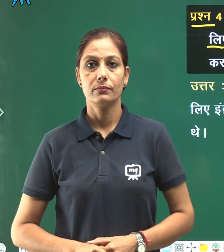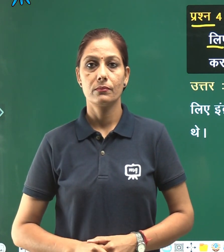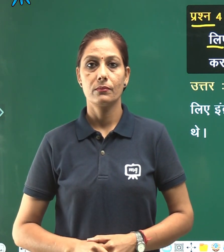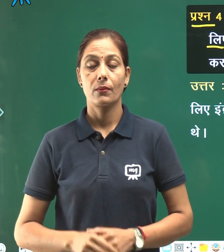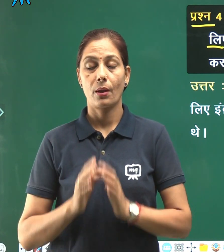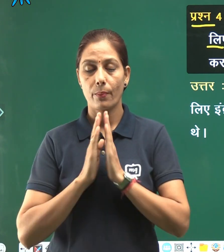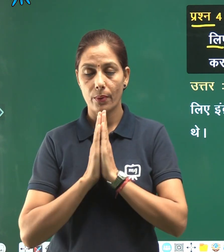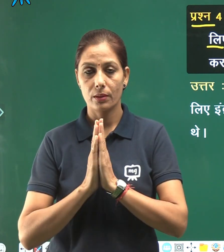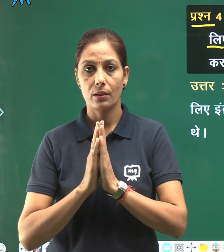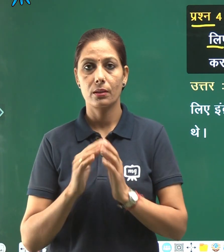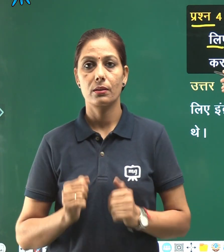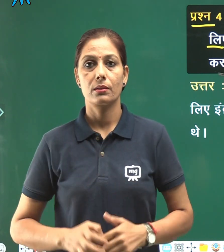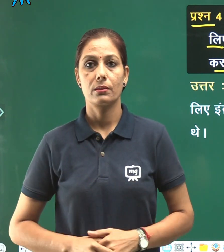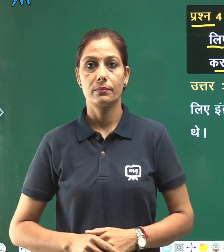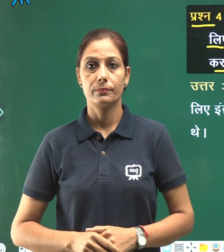प्रार्थना करते थे।